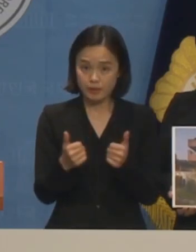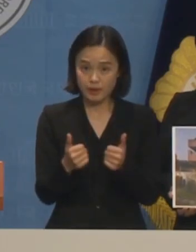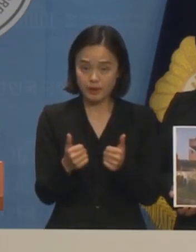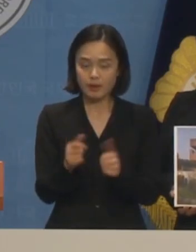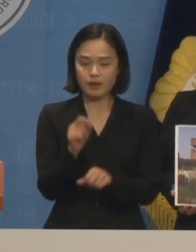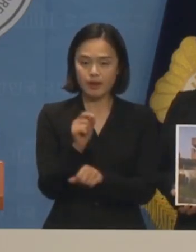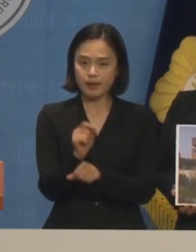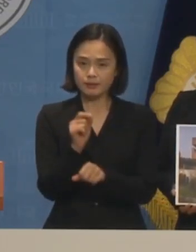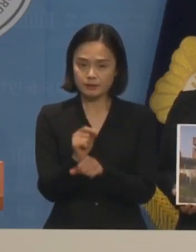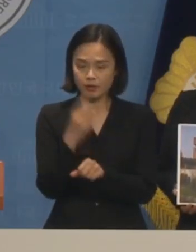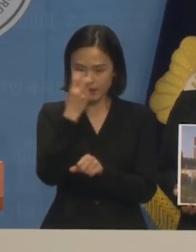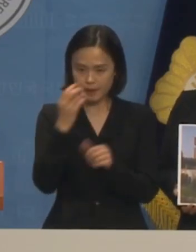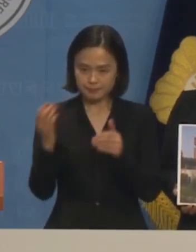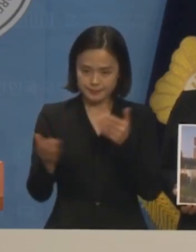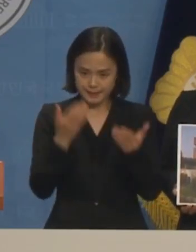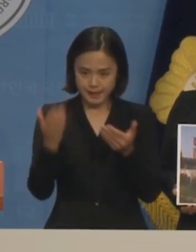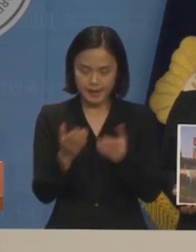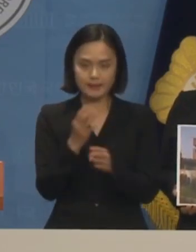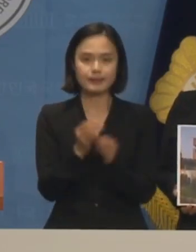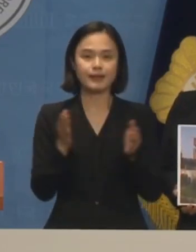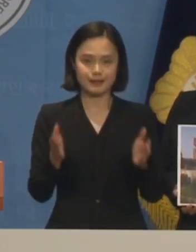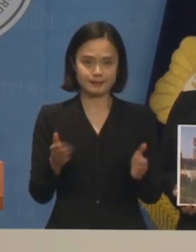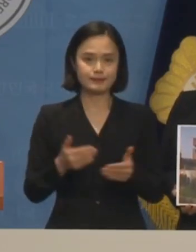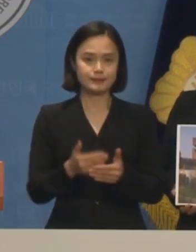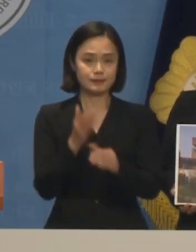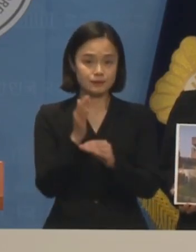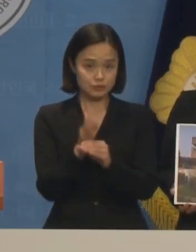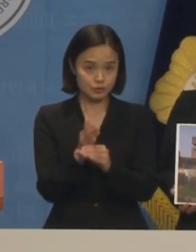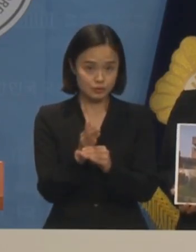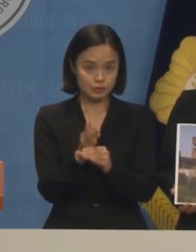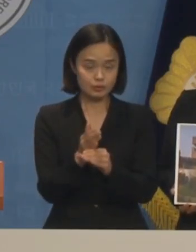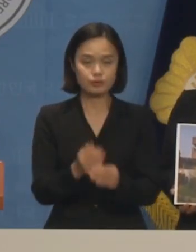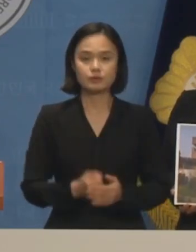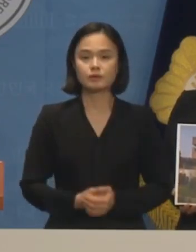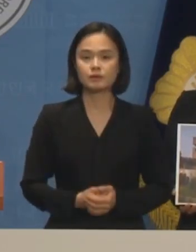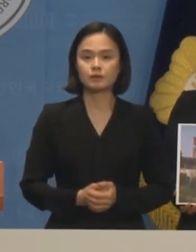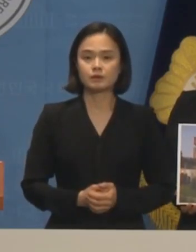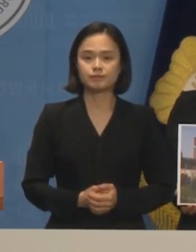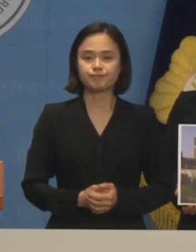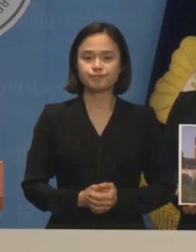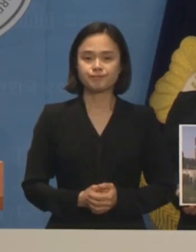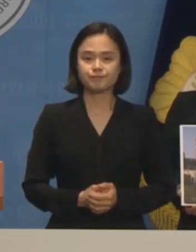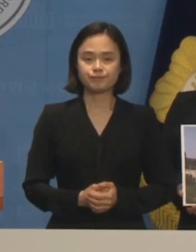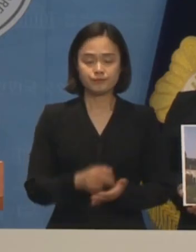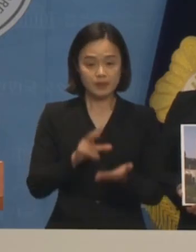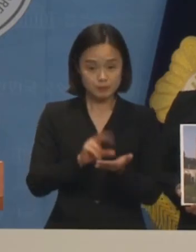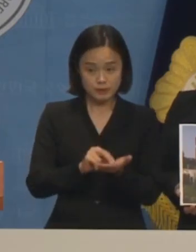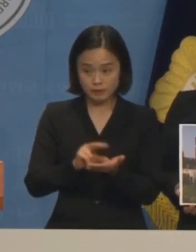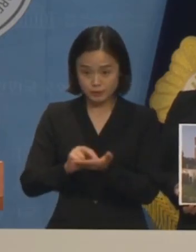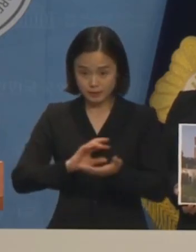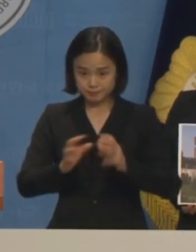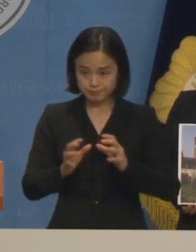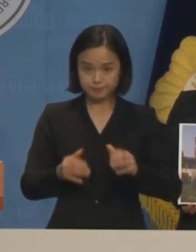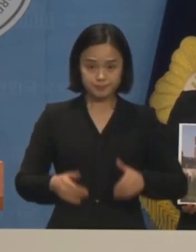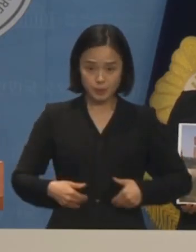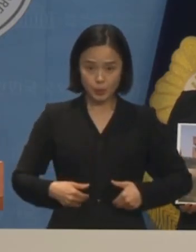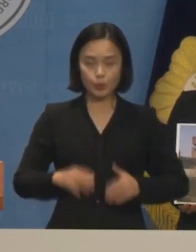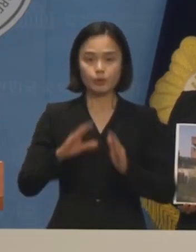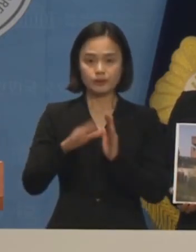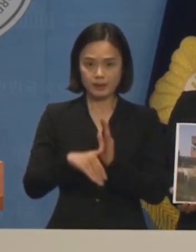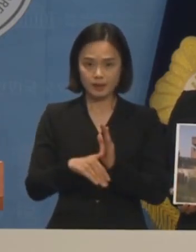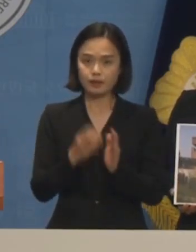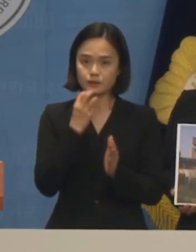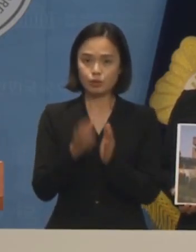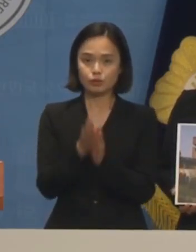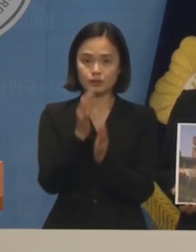기간인데요. 이번 감사를 통해서 오늘뿐만 아니라 현안이 있을 때마다 우리 서울 시민들께